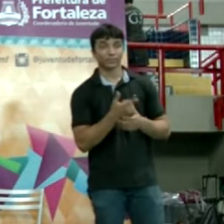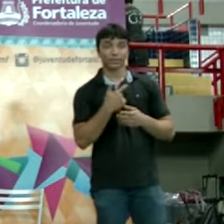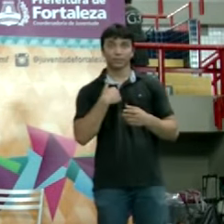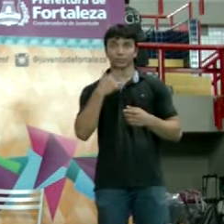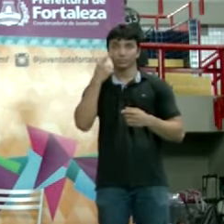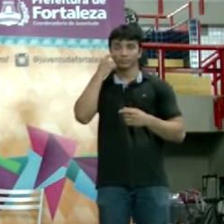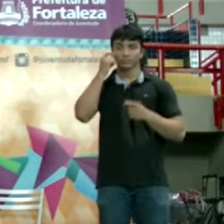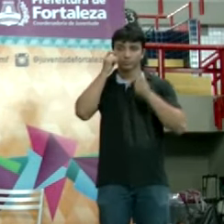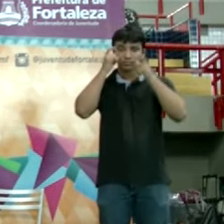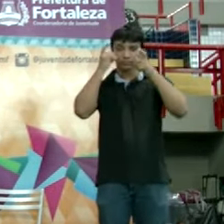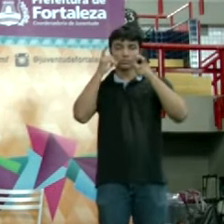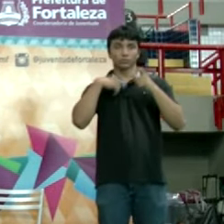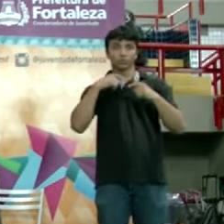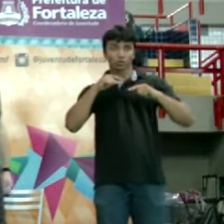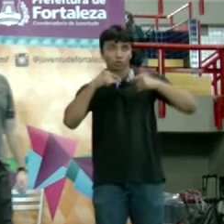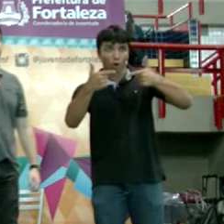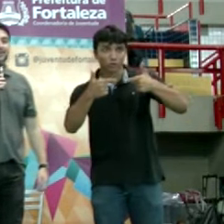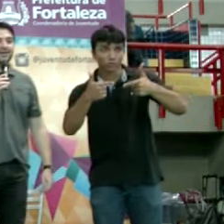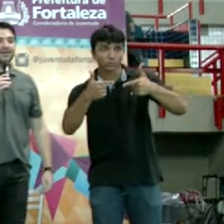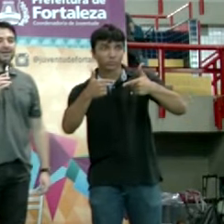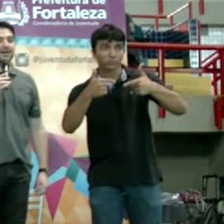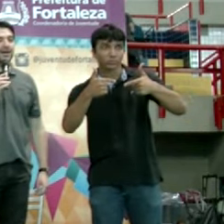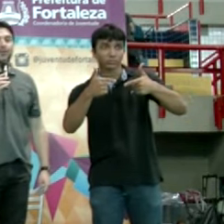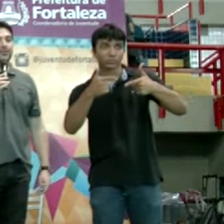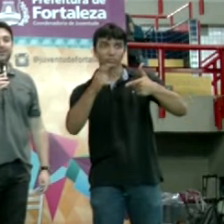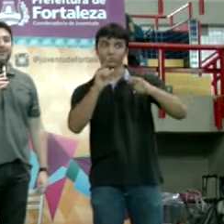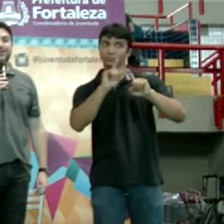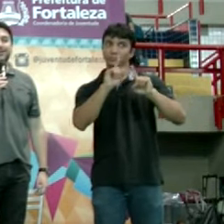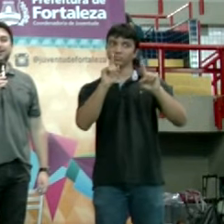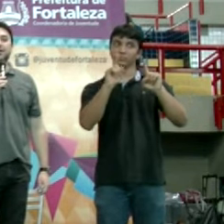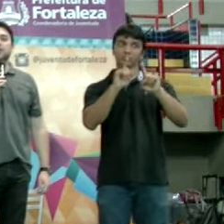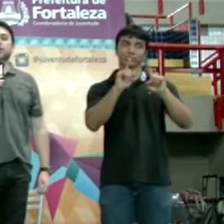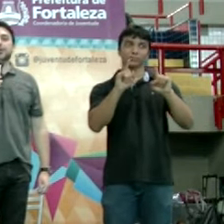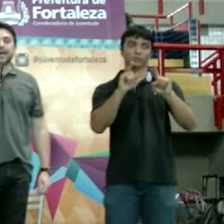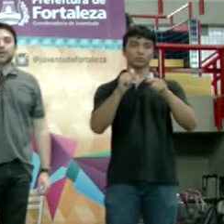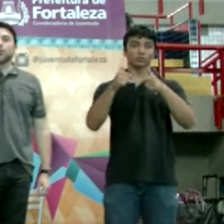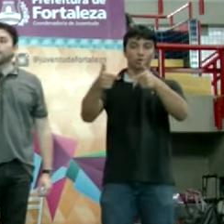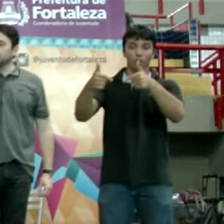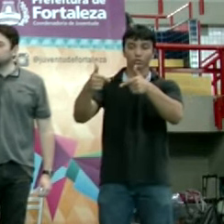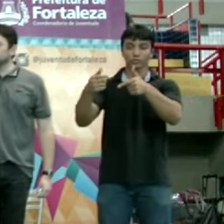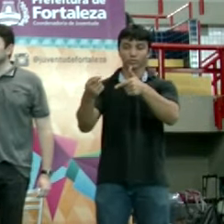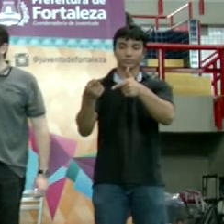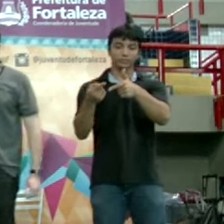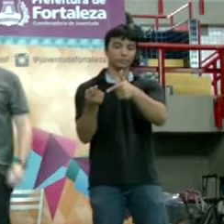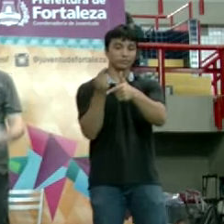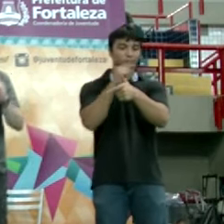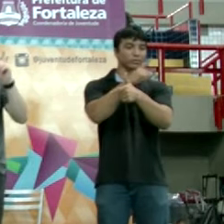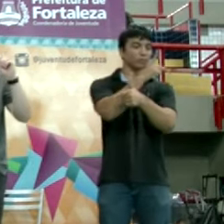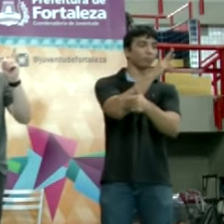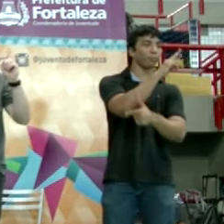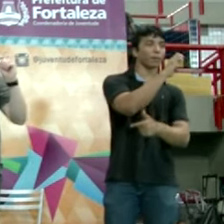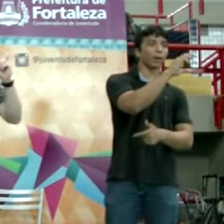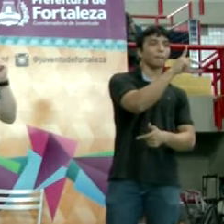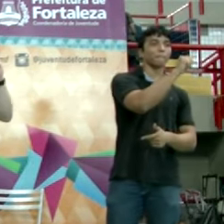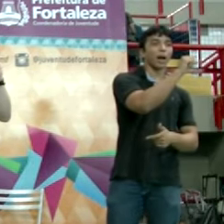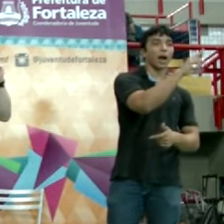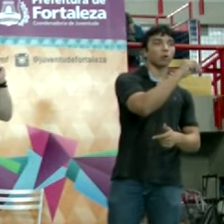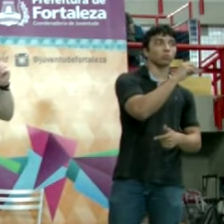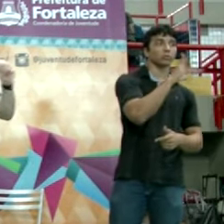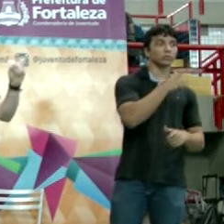Nesse momento, o que é que você notou? Foi sorte? Não. Foi o exato momento em que o